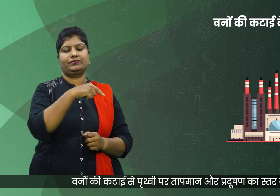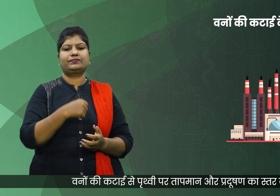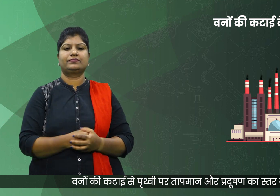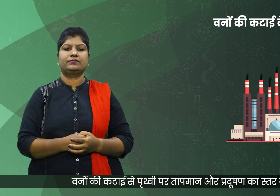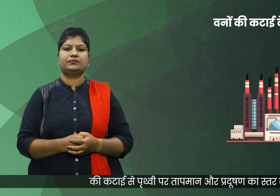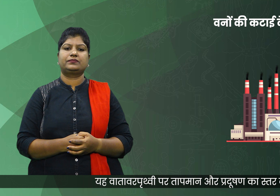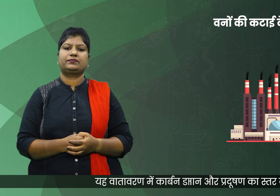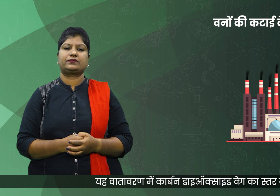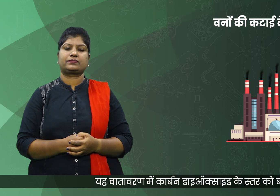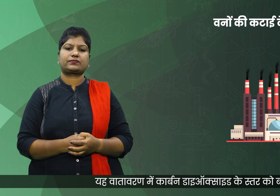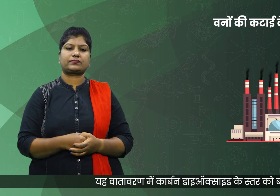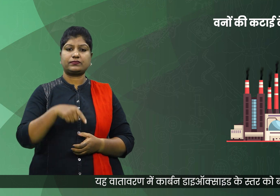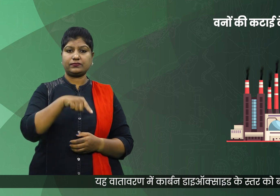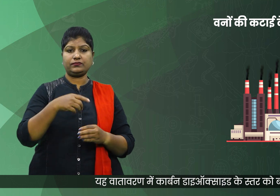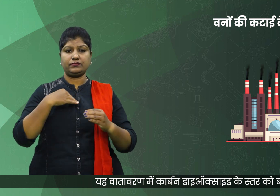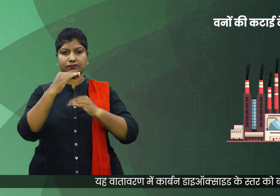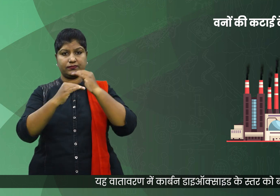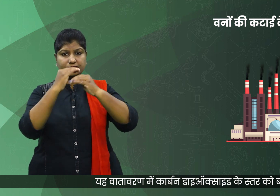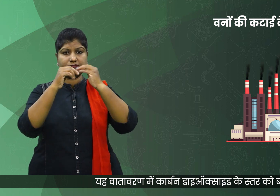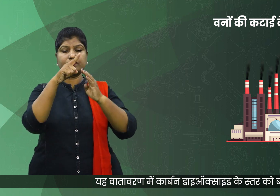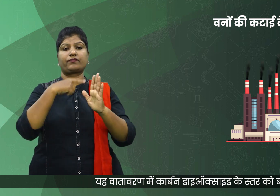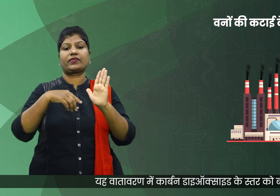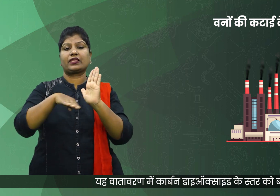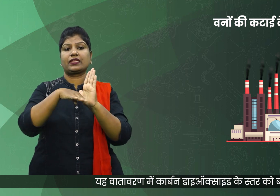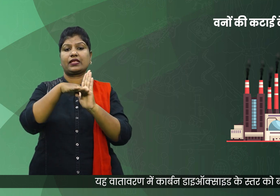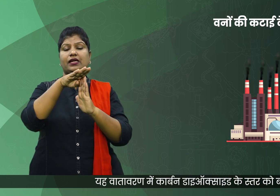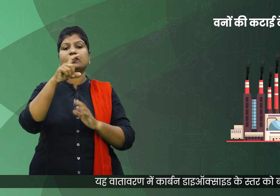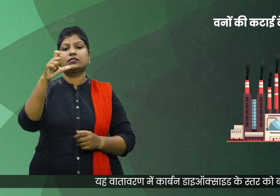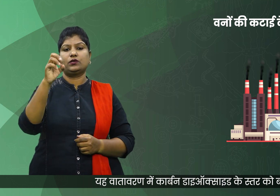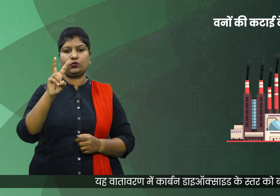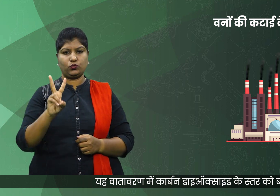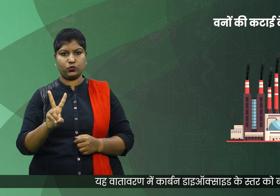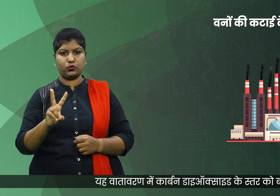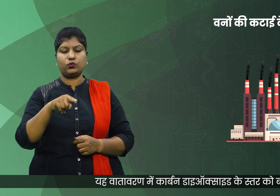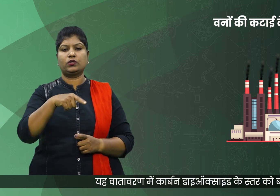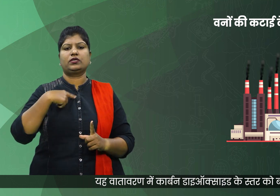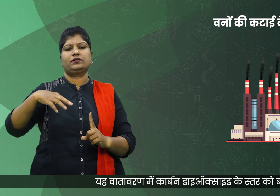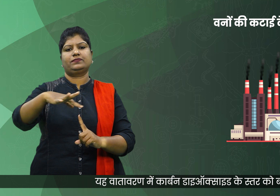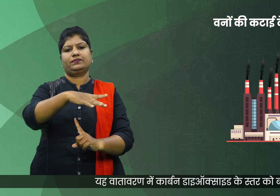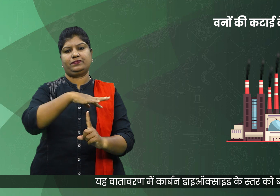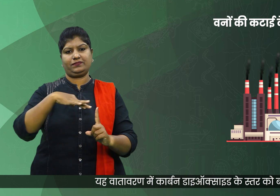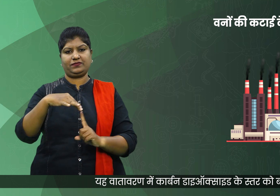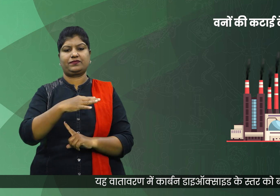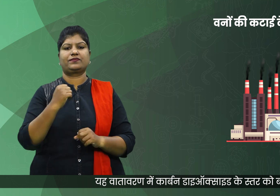ये वातावरण में कारबन डायोकसाइड के स्तर को बढ़ाता है।